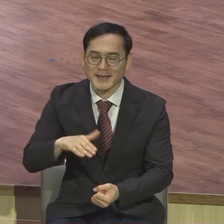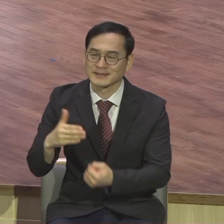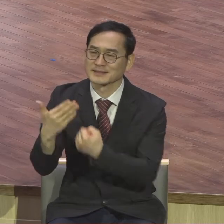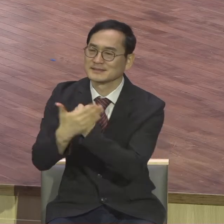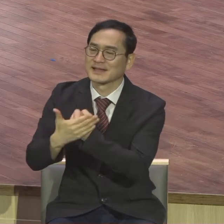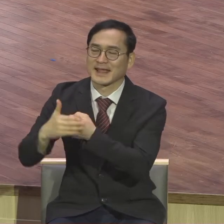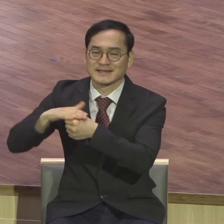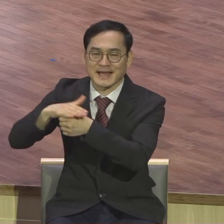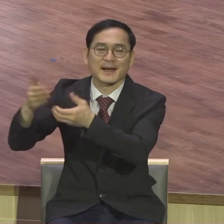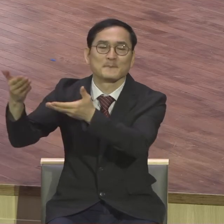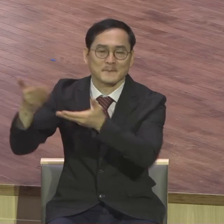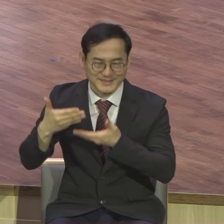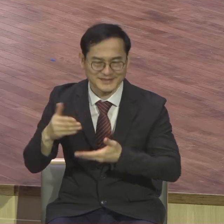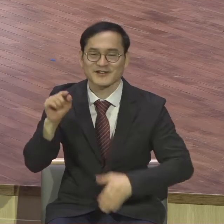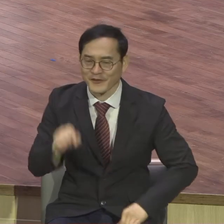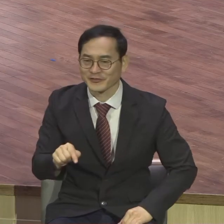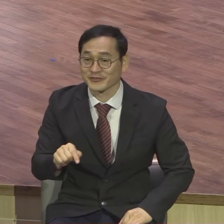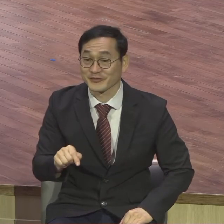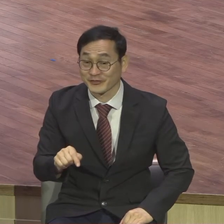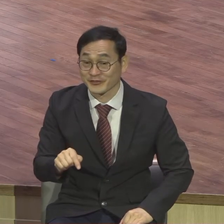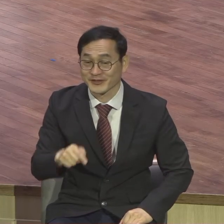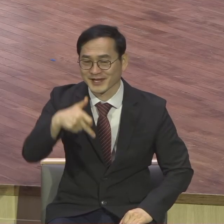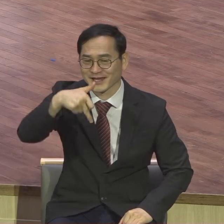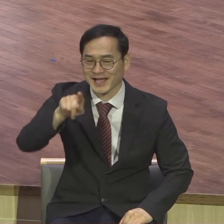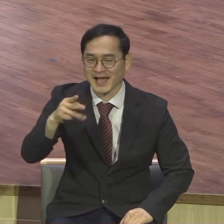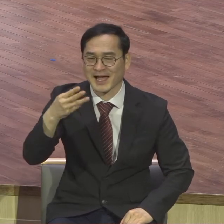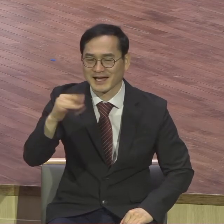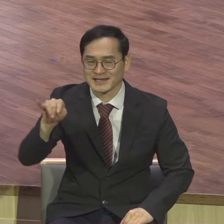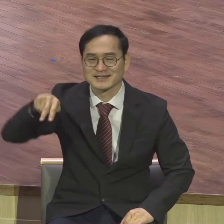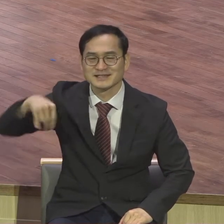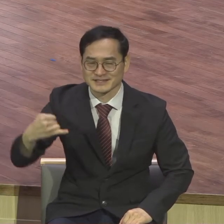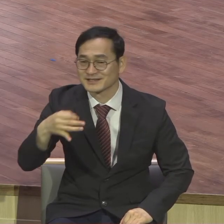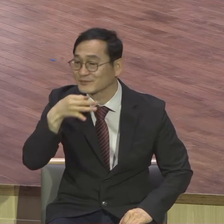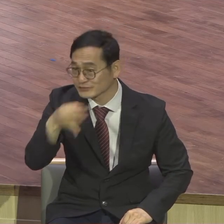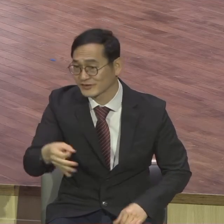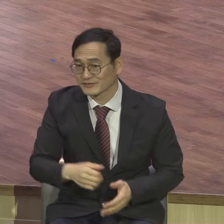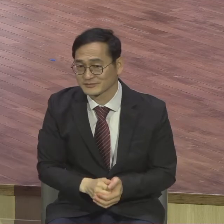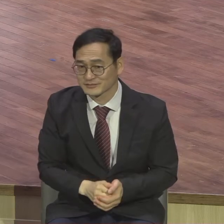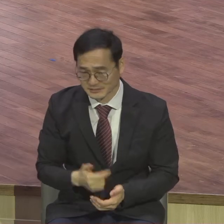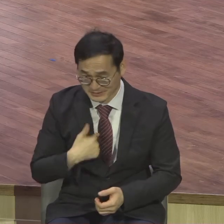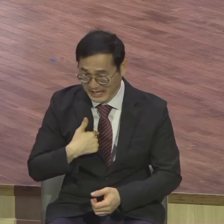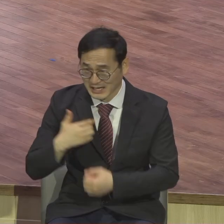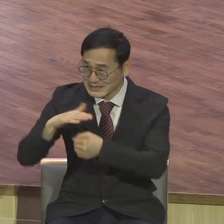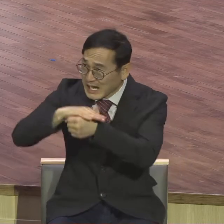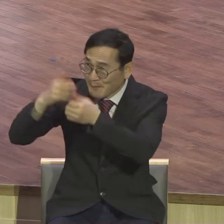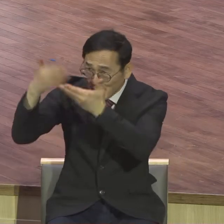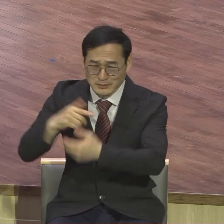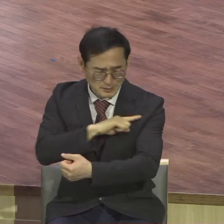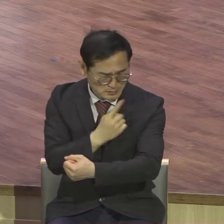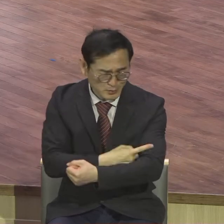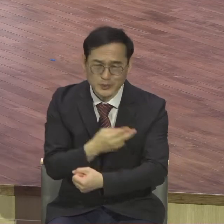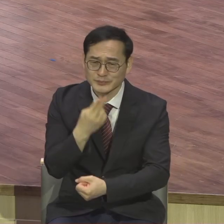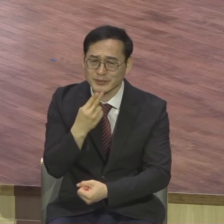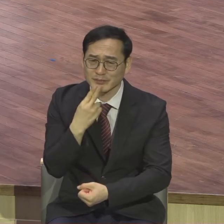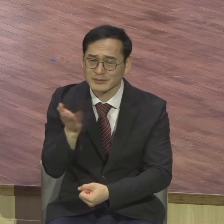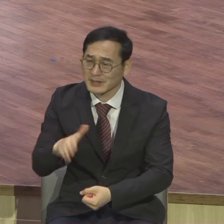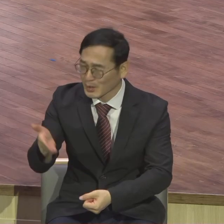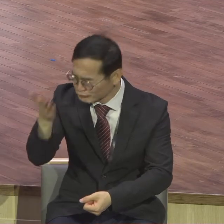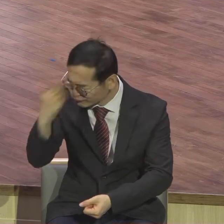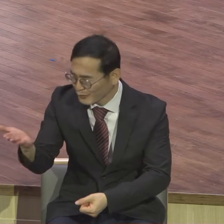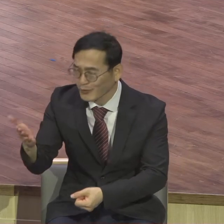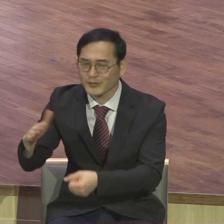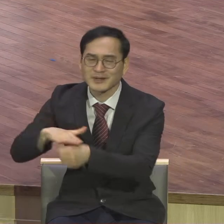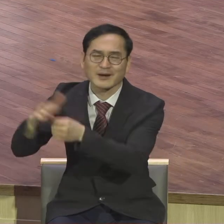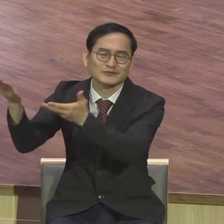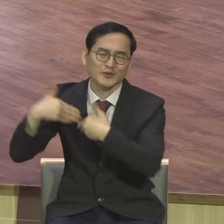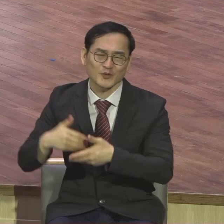그게 은혜예요. 자격이 없는데 사랑을 받아. 공짜로 받는 사랑. 그게